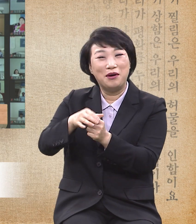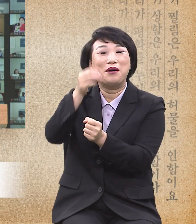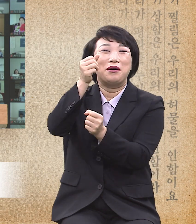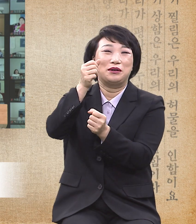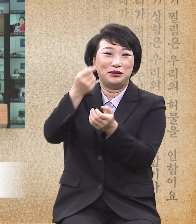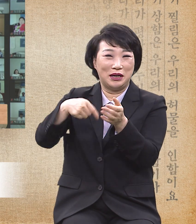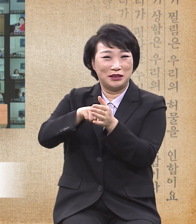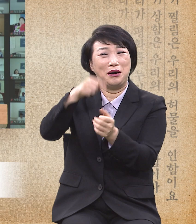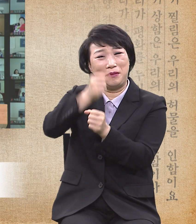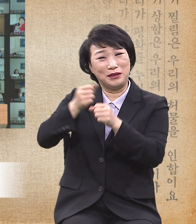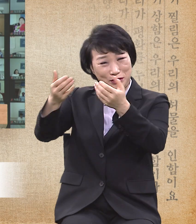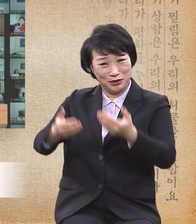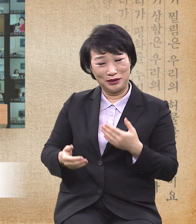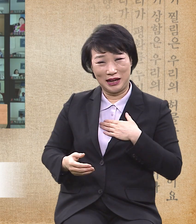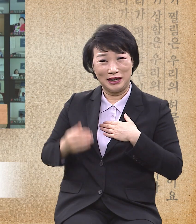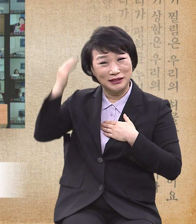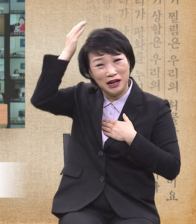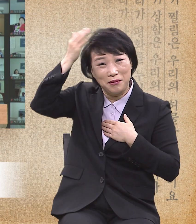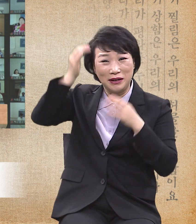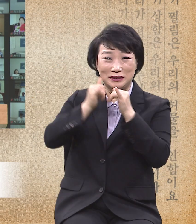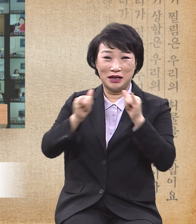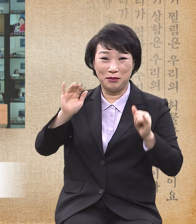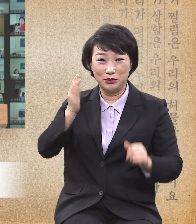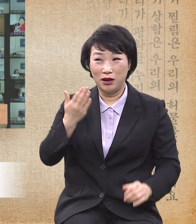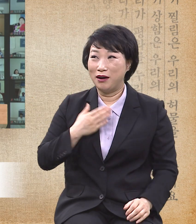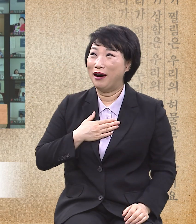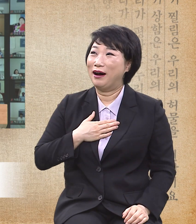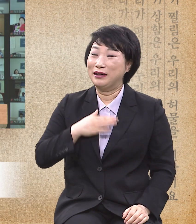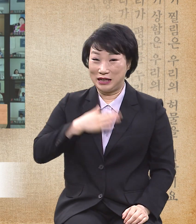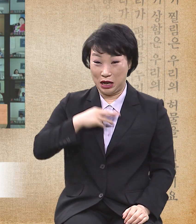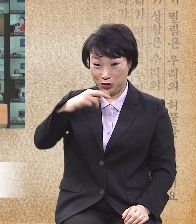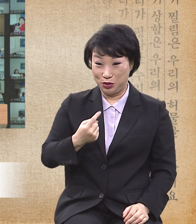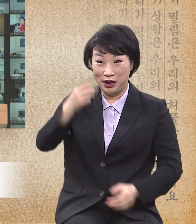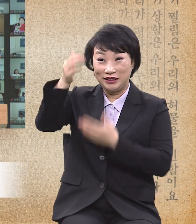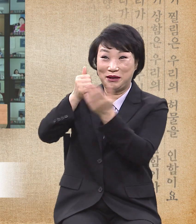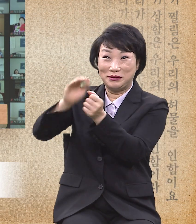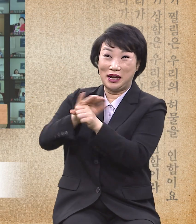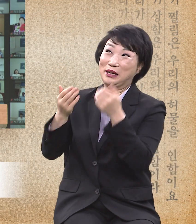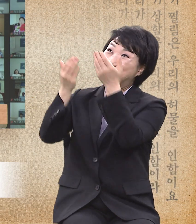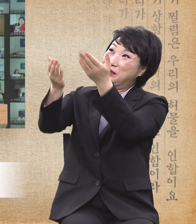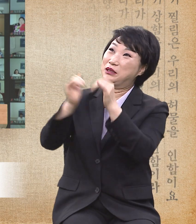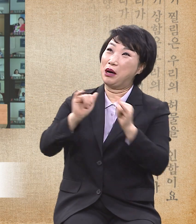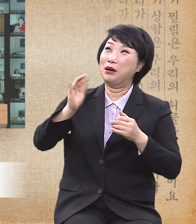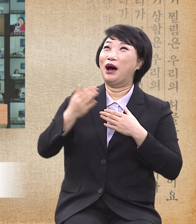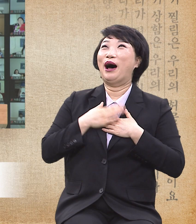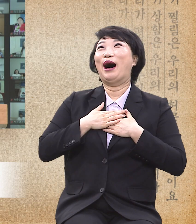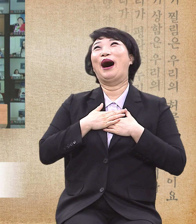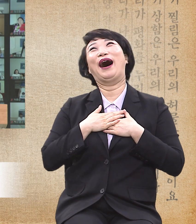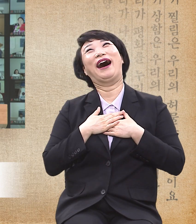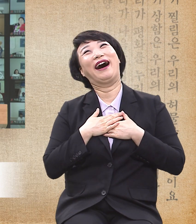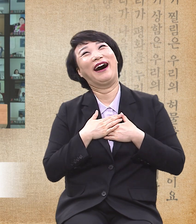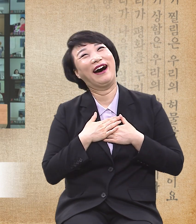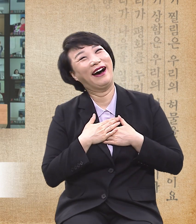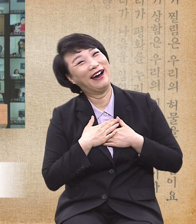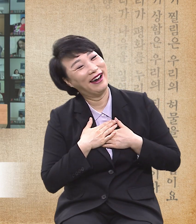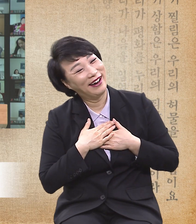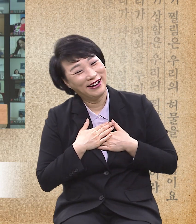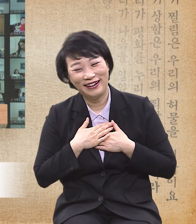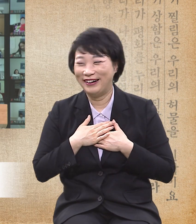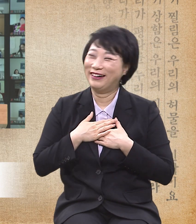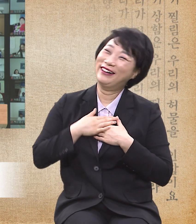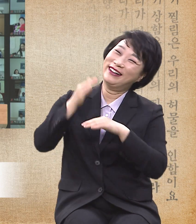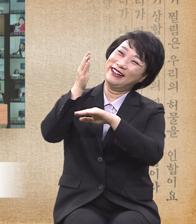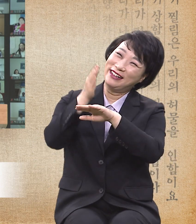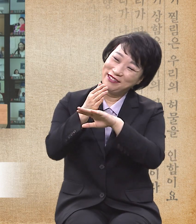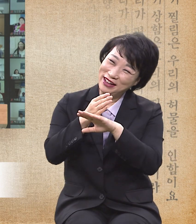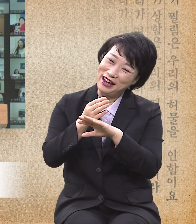지으셨고 나는 사랑받을 자가 됐고 나도 하나님을 사랑할 자가 됐다면 얼마나 위대한 역사냐